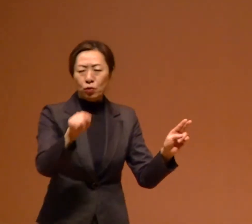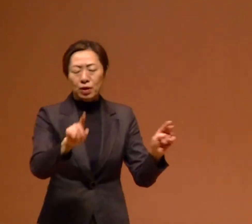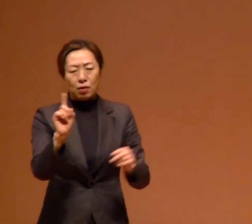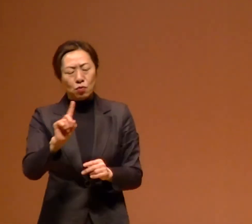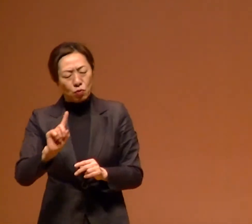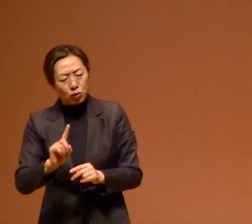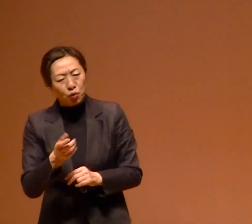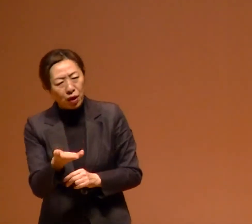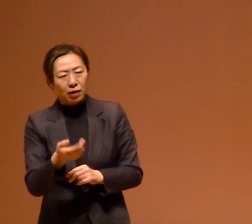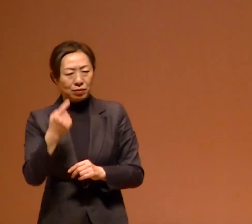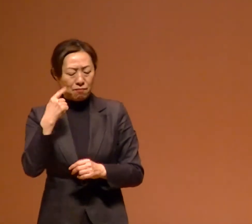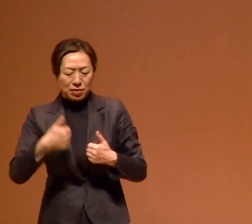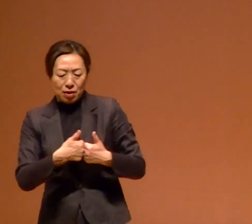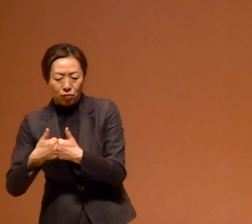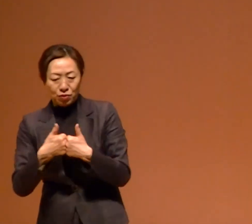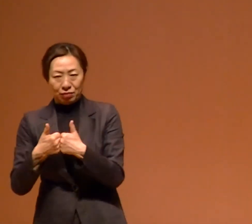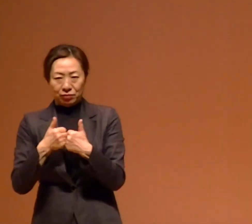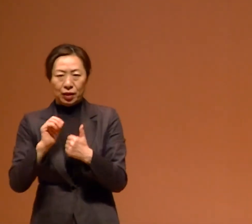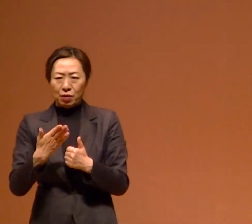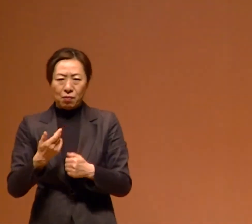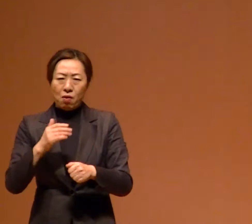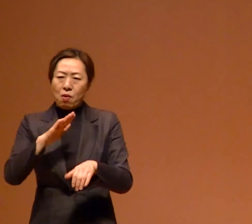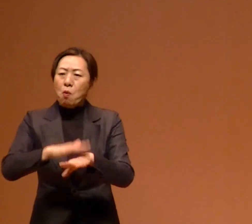相談して、どうしようもないのに、